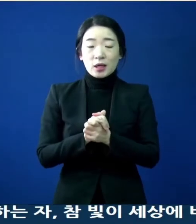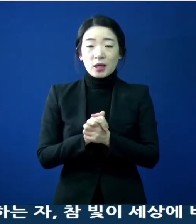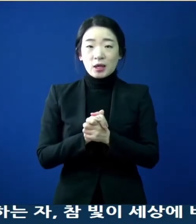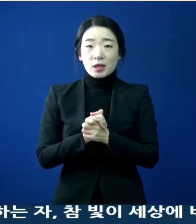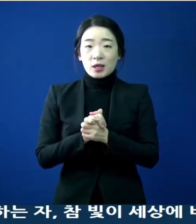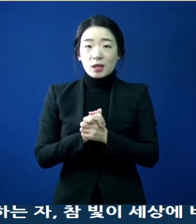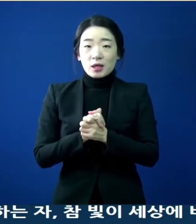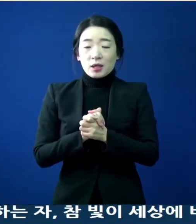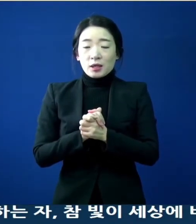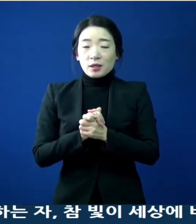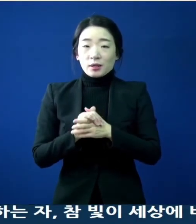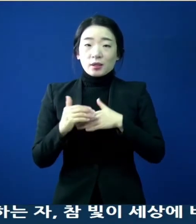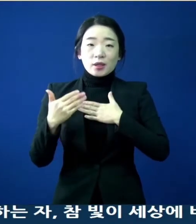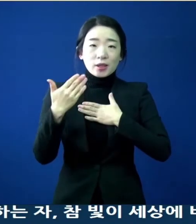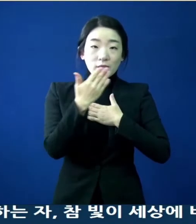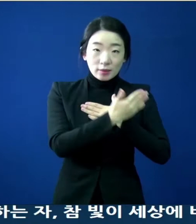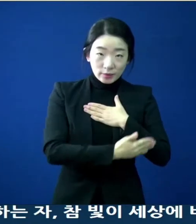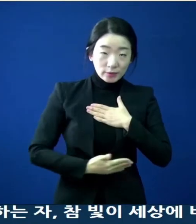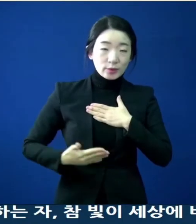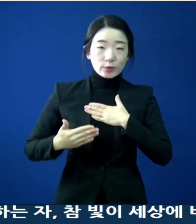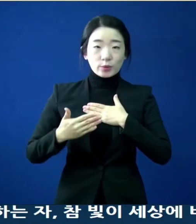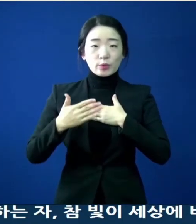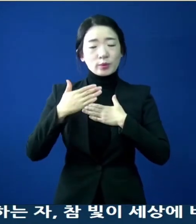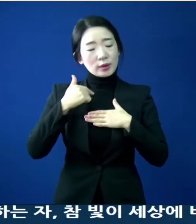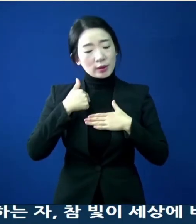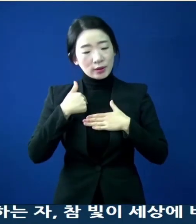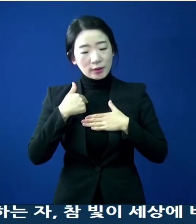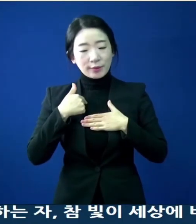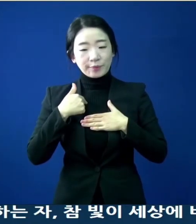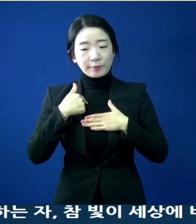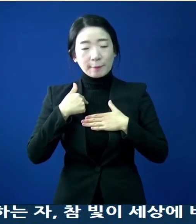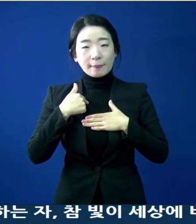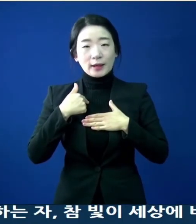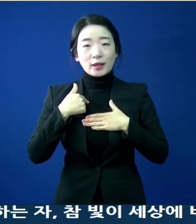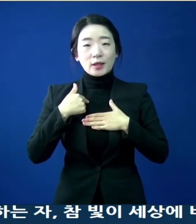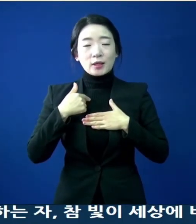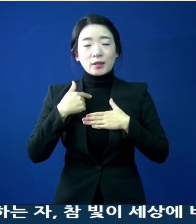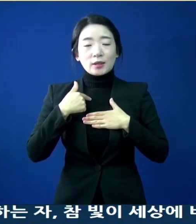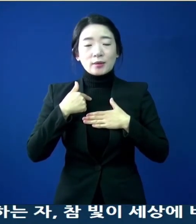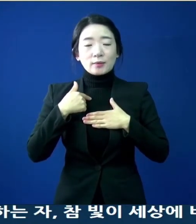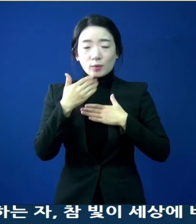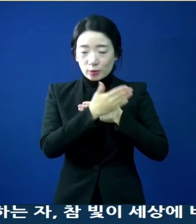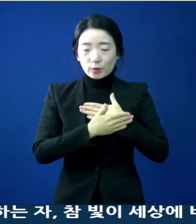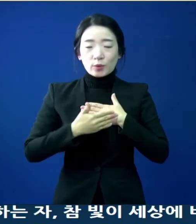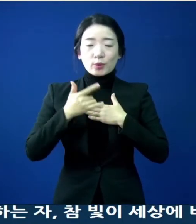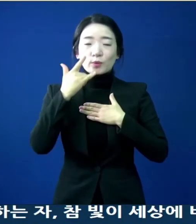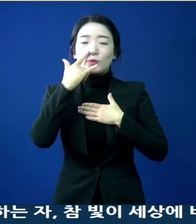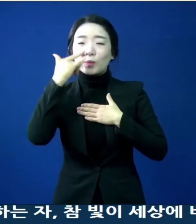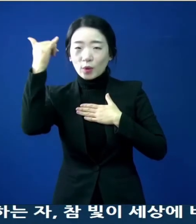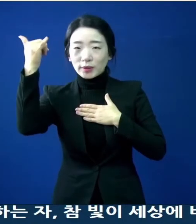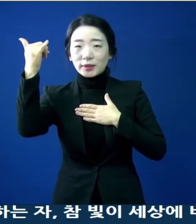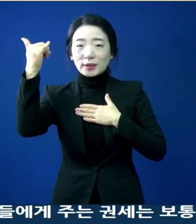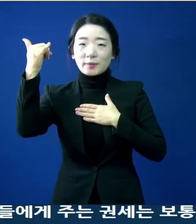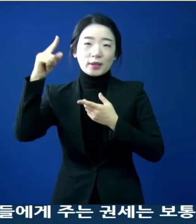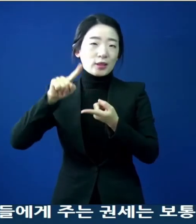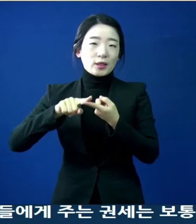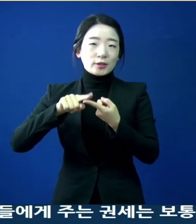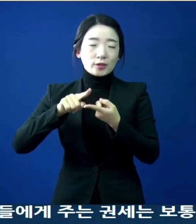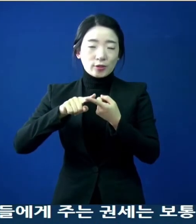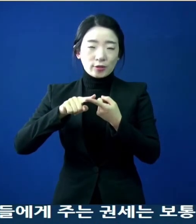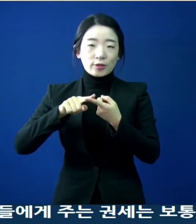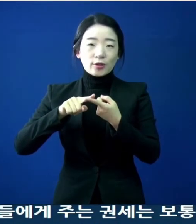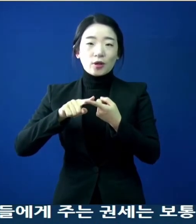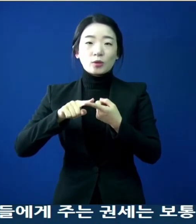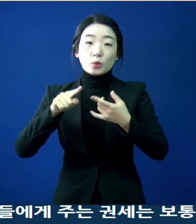육신적으로도 내가 자랑할 수 있고 내 마음속에 담기를 원하는 부모님이 있으면 이런 마음을 갖게